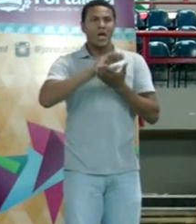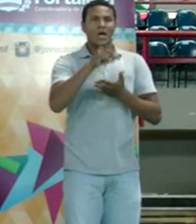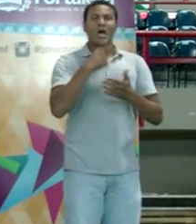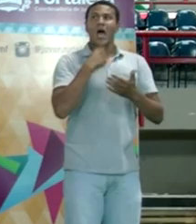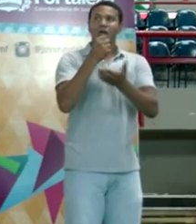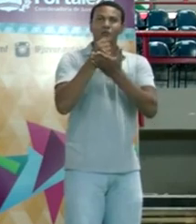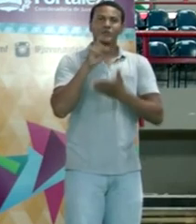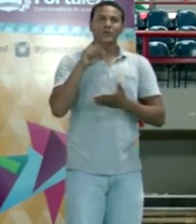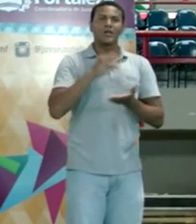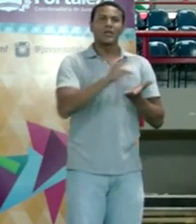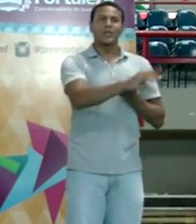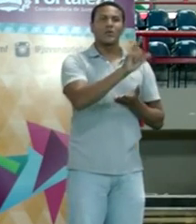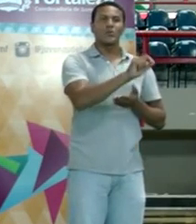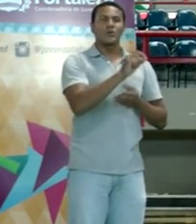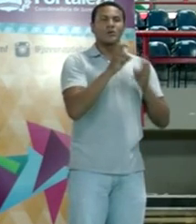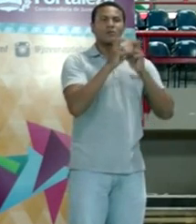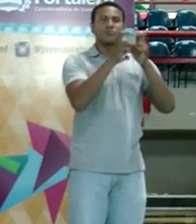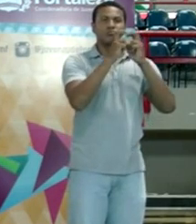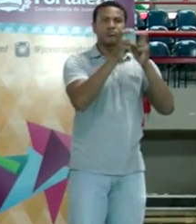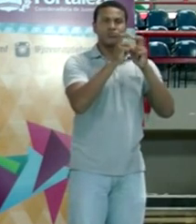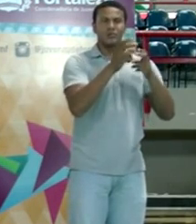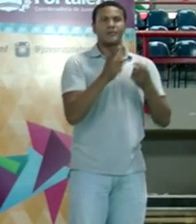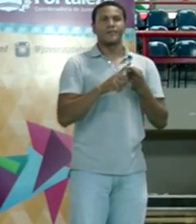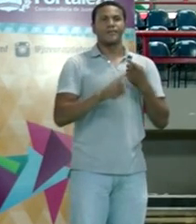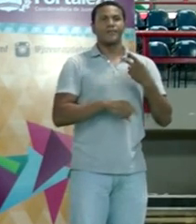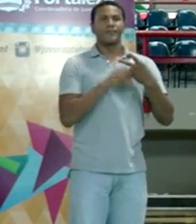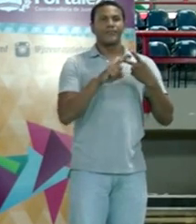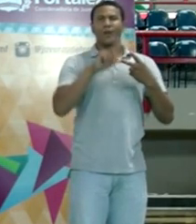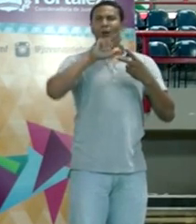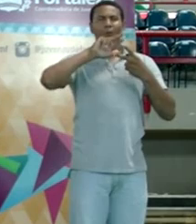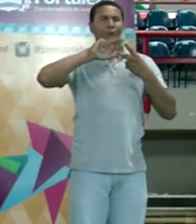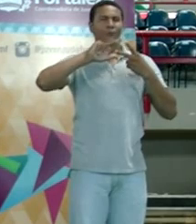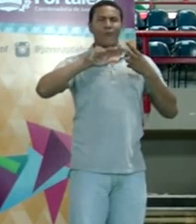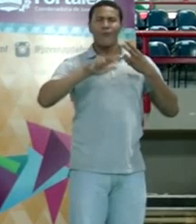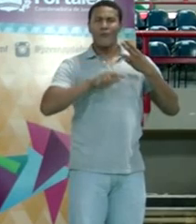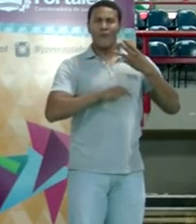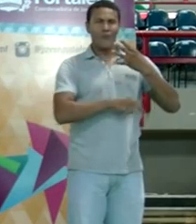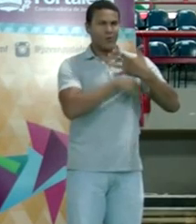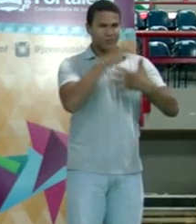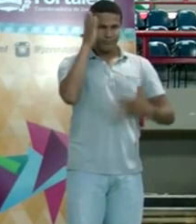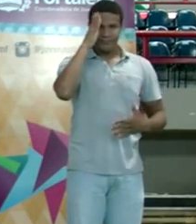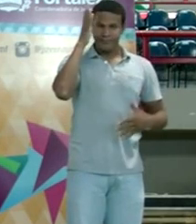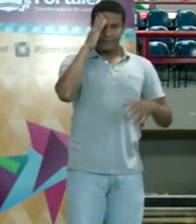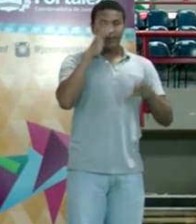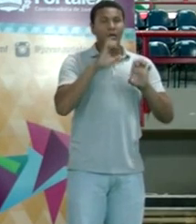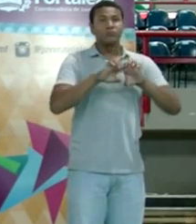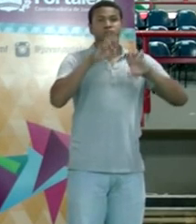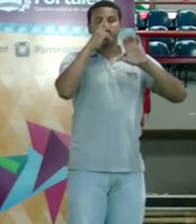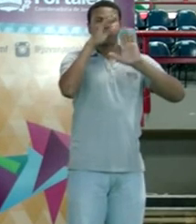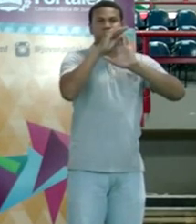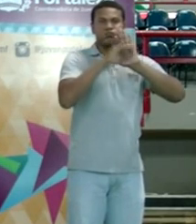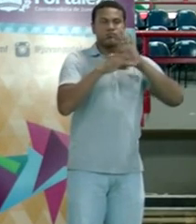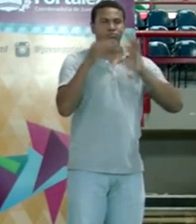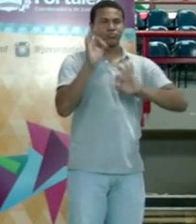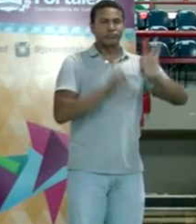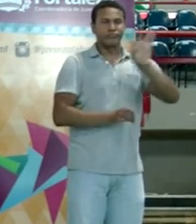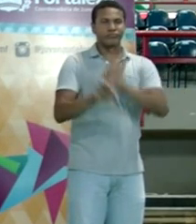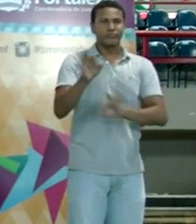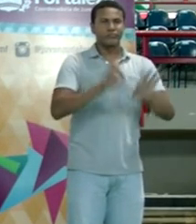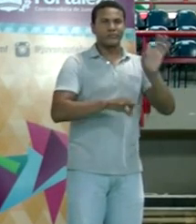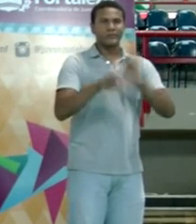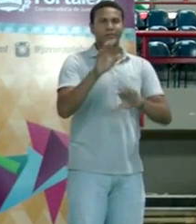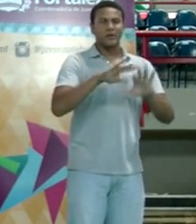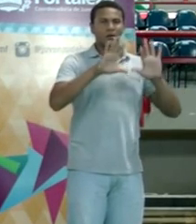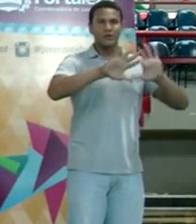ferrovias. Eles estão investindo em ferrovia, eles estão investindo em outras coisas assim. Por quê? Porque é meio que está